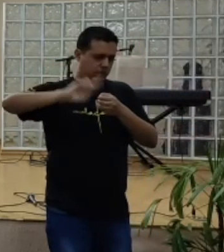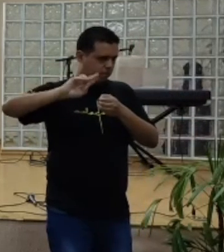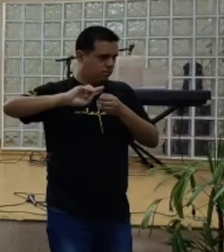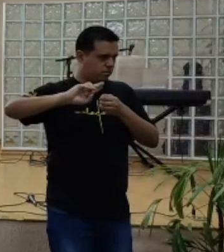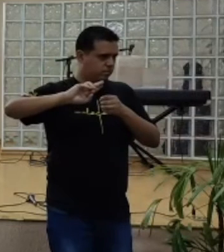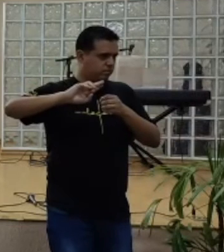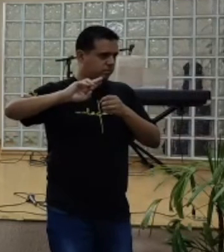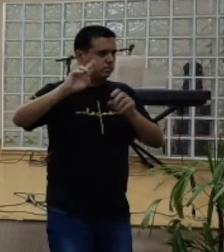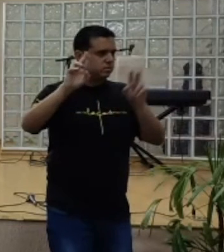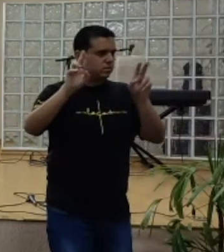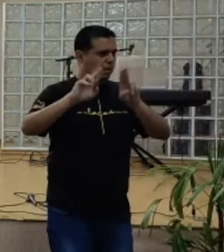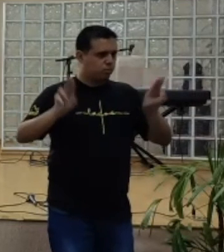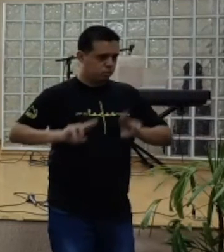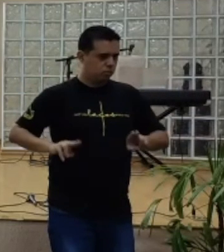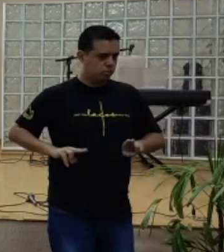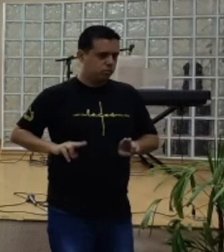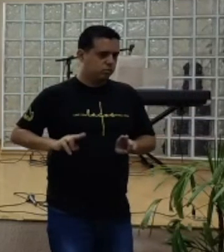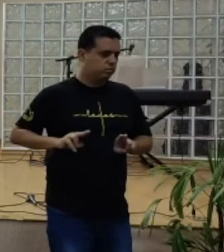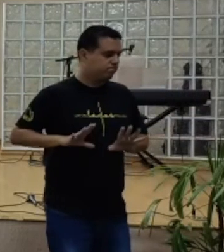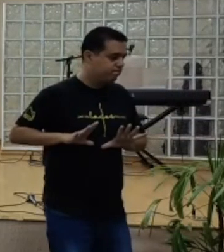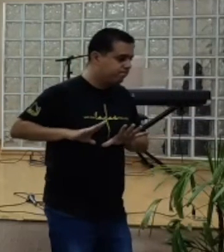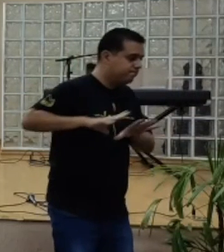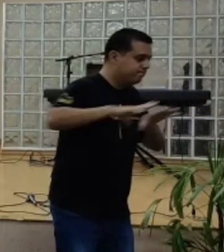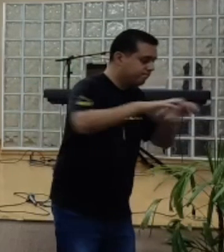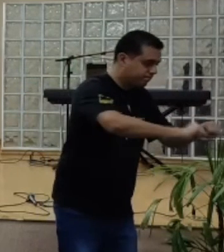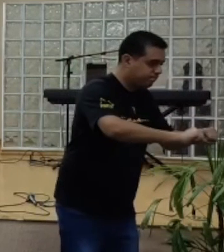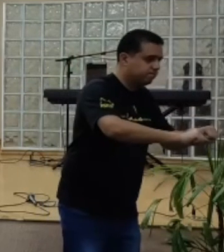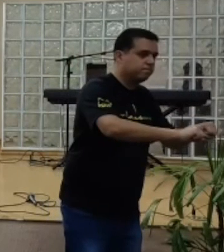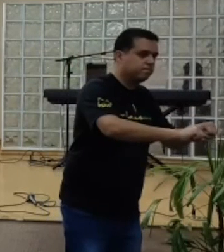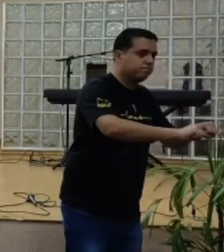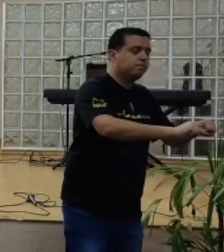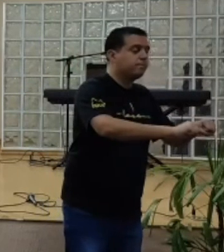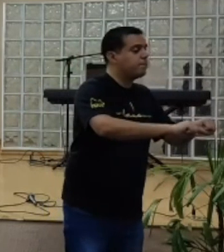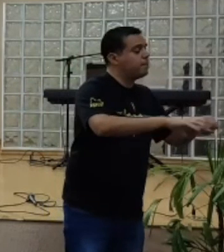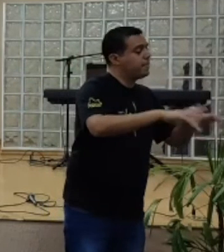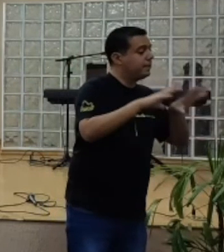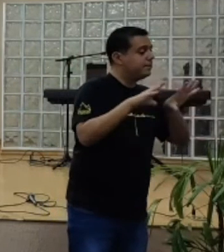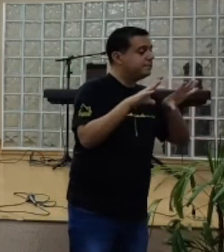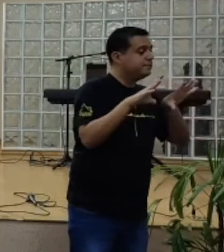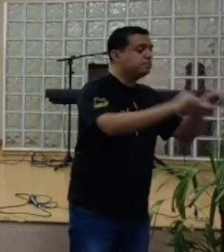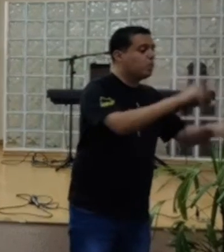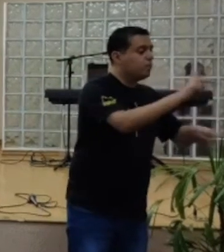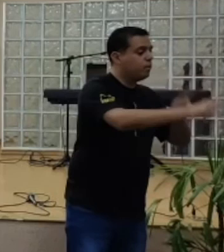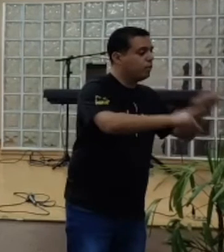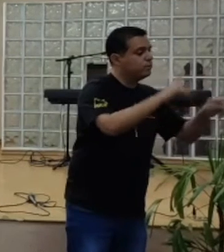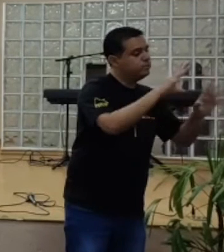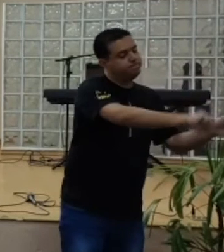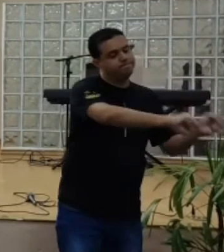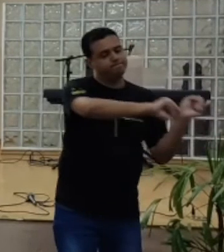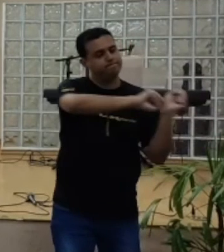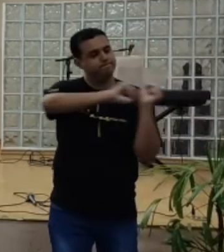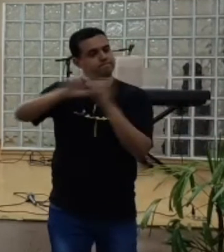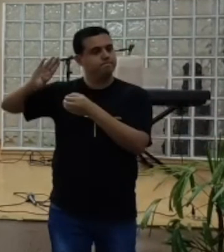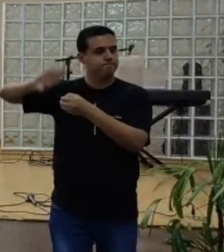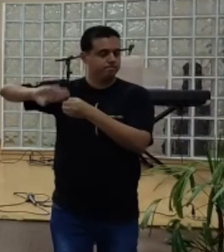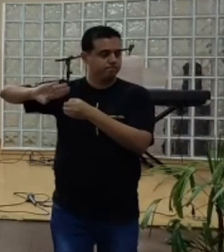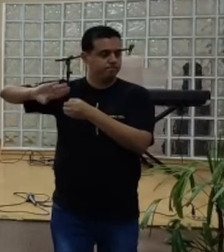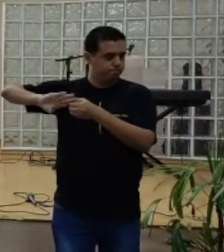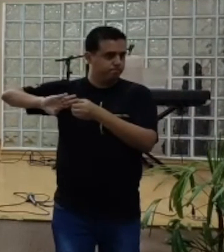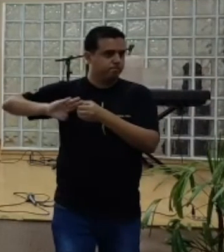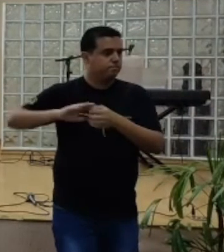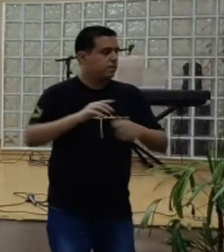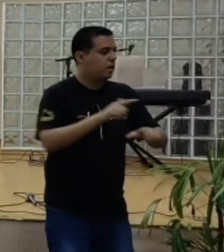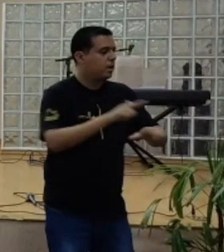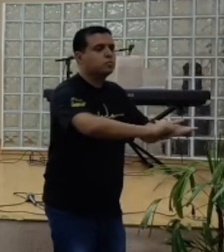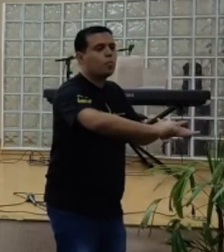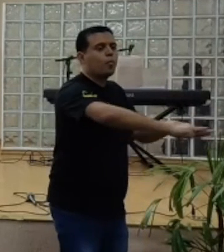levados cativos. Então, Jerusalém está abandonada. Se não tem pessoas em Jerusalém, não tem